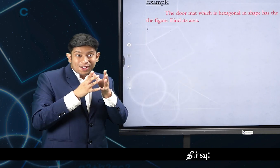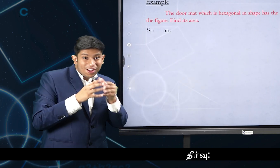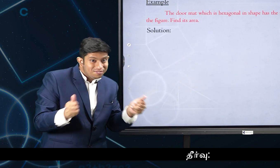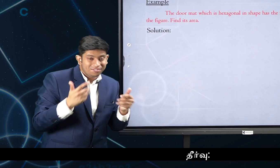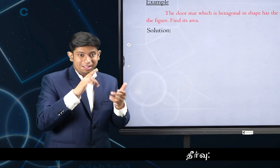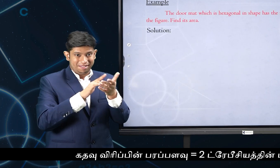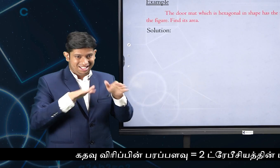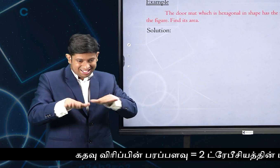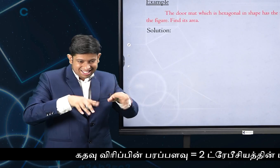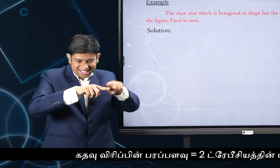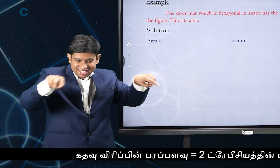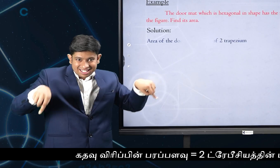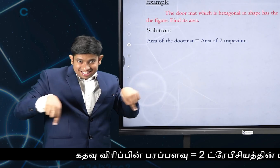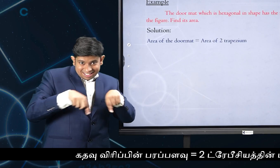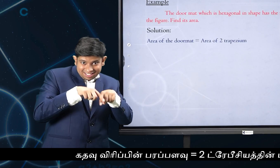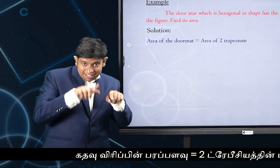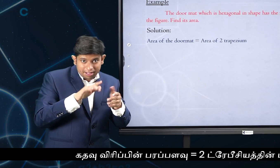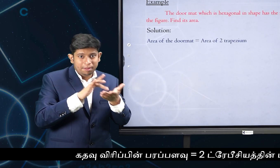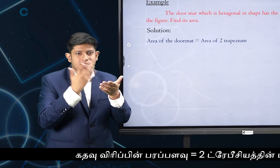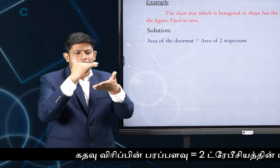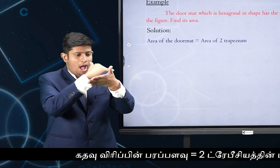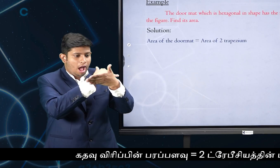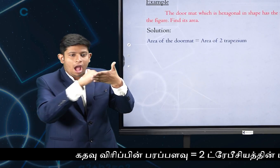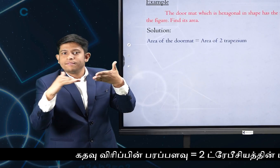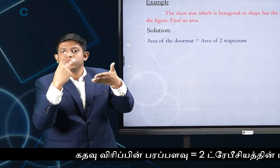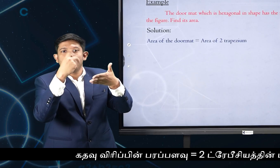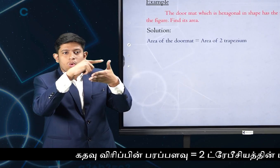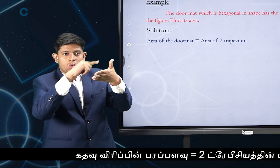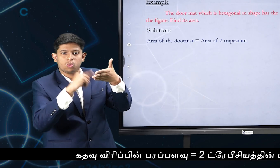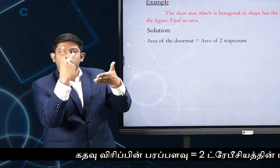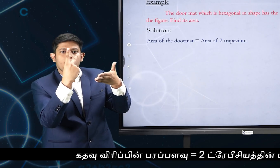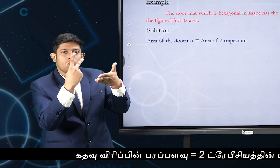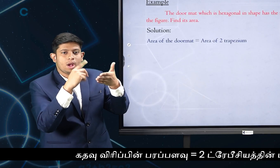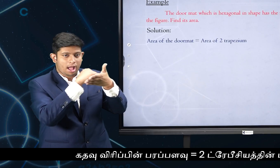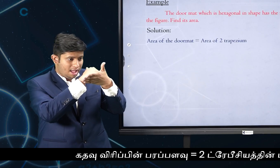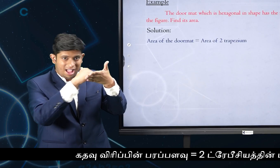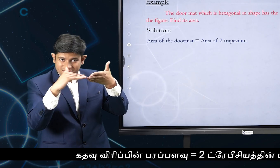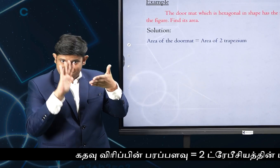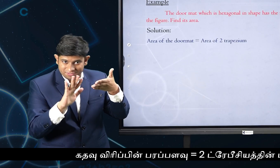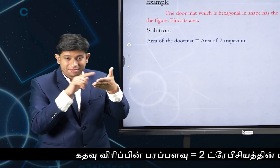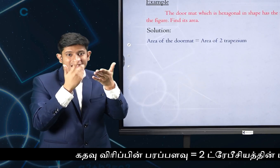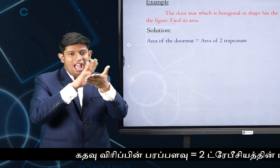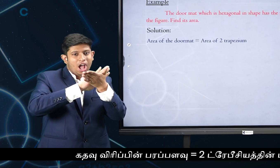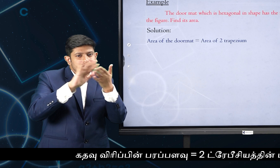தீர்வு: கதவு விரிப்பின் பரப்பளவு ஈடு 2 ட்ரெபீசியத்தின் பரப்பளவு.